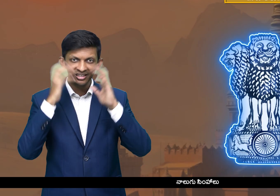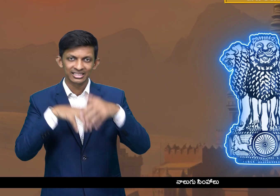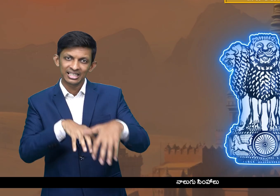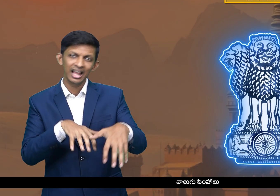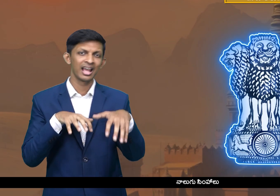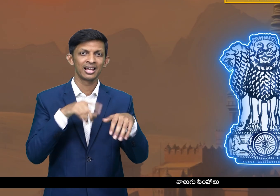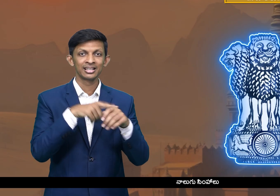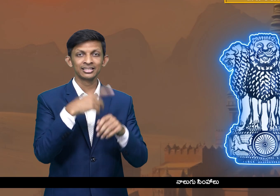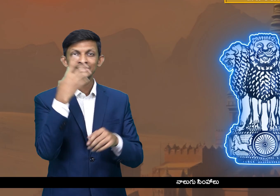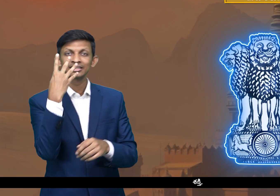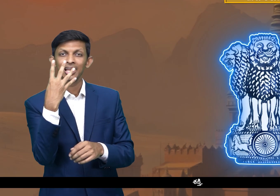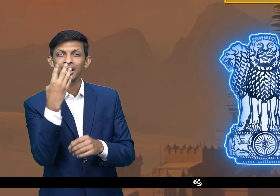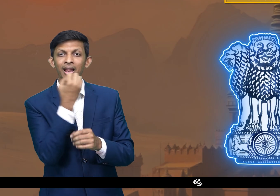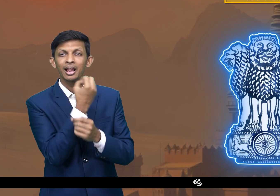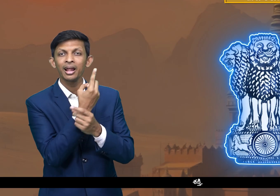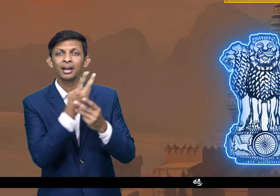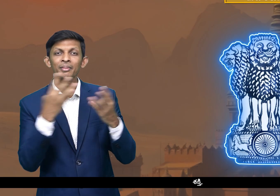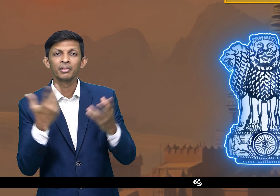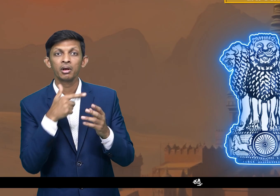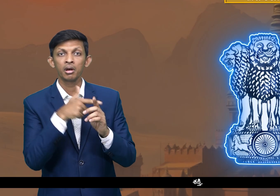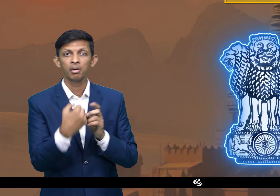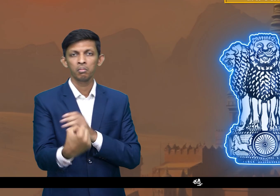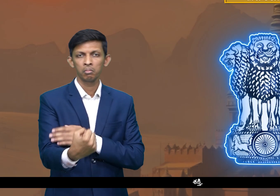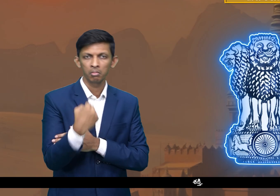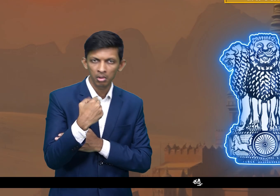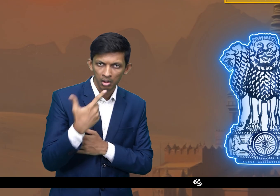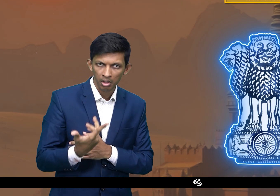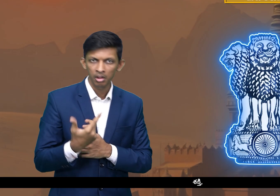4 సింహాలు శక్తి,